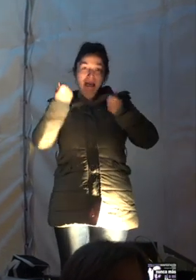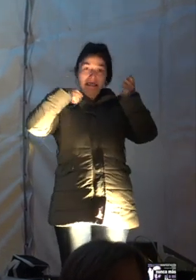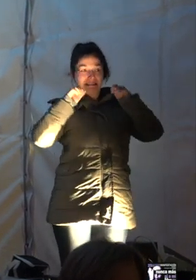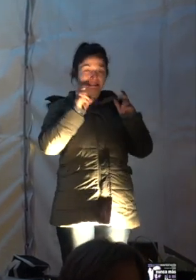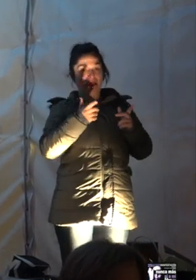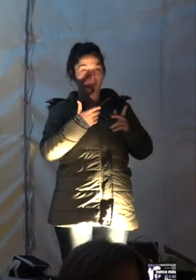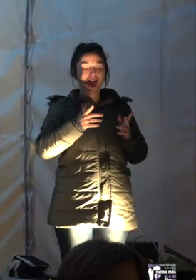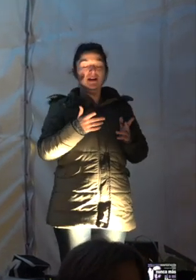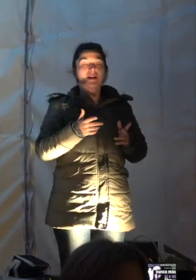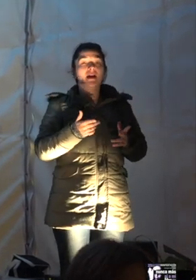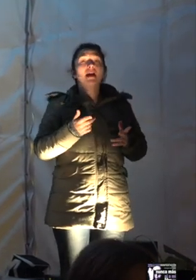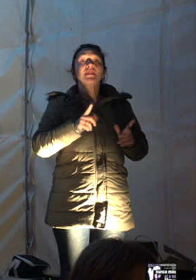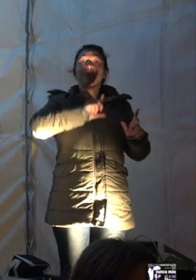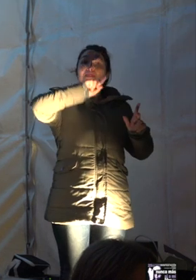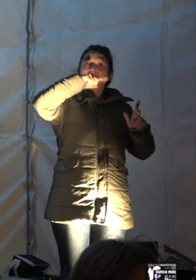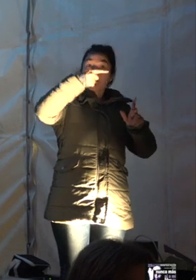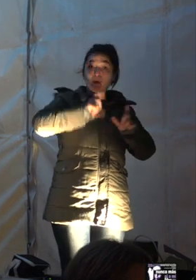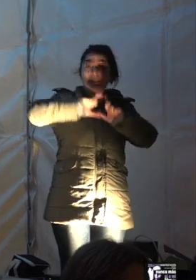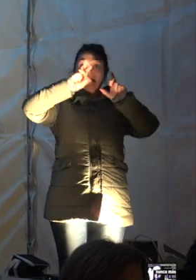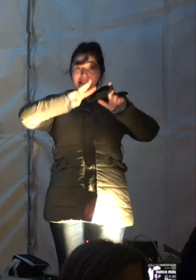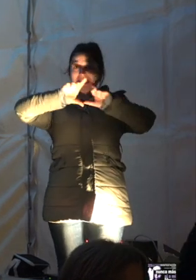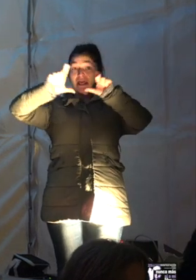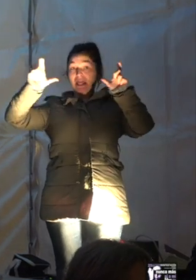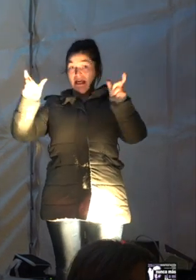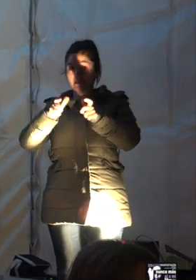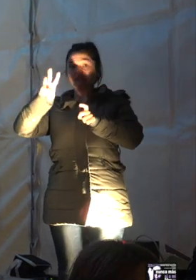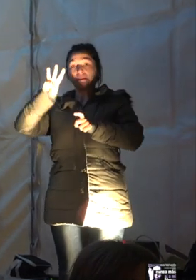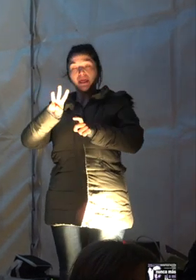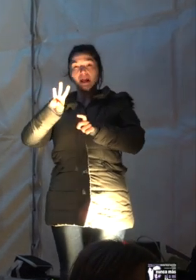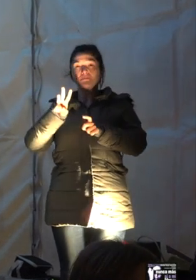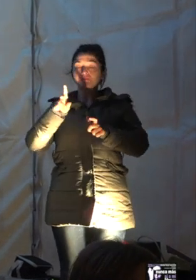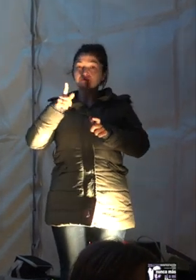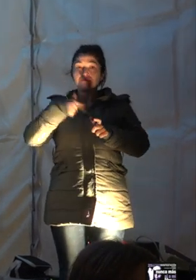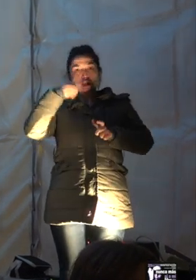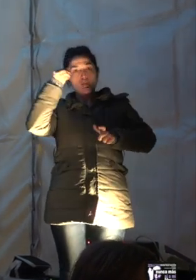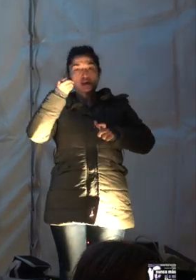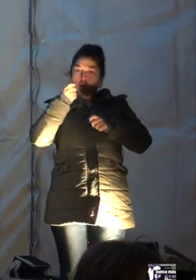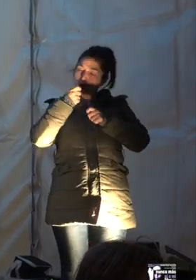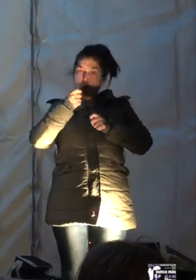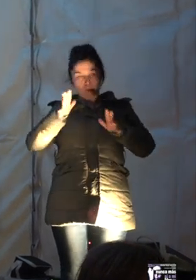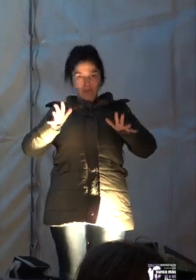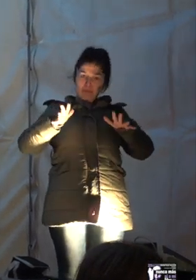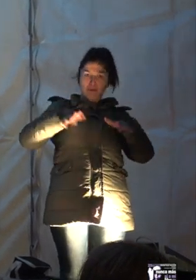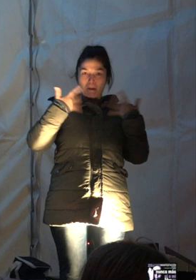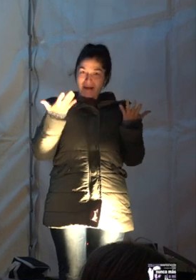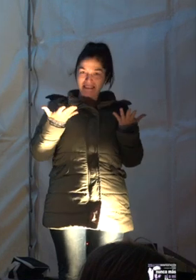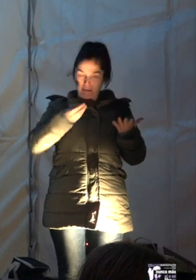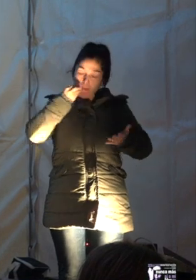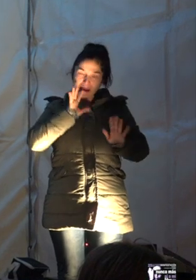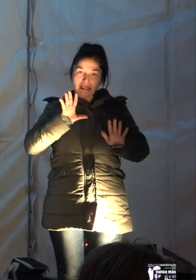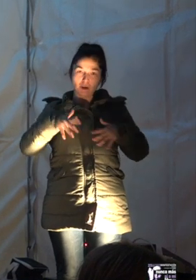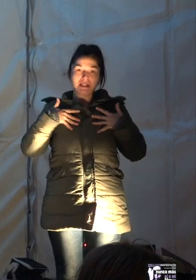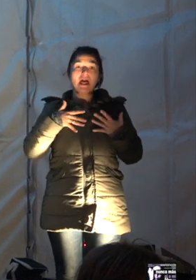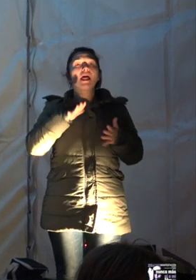personajes, irá una tercera escena que os va, yo creo que, a sorprender muy gratamente, ya que está basada